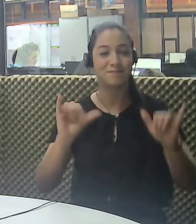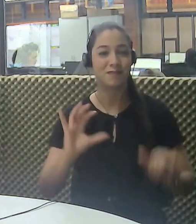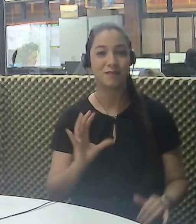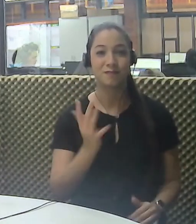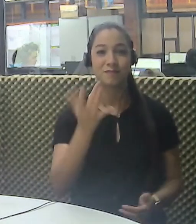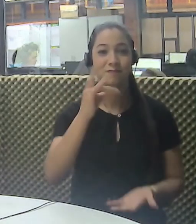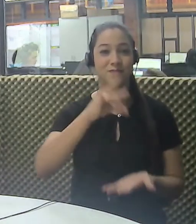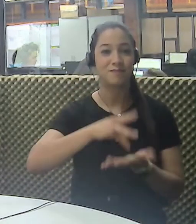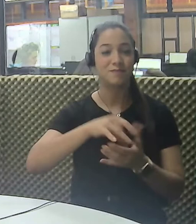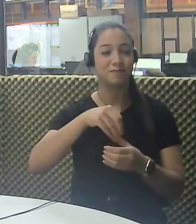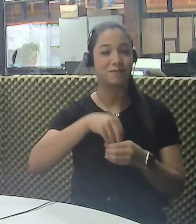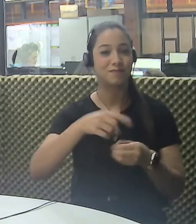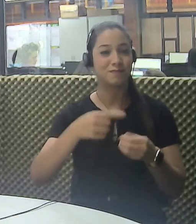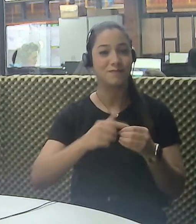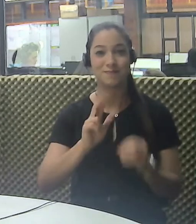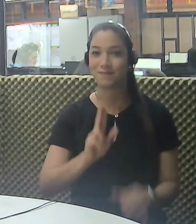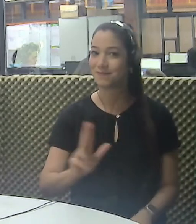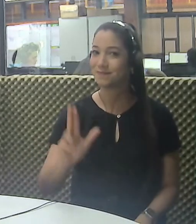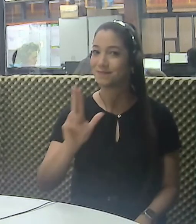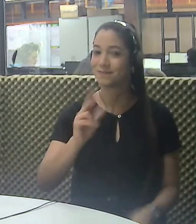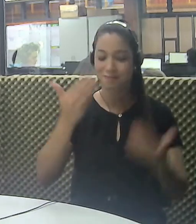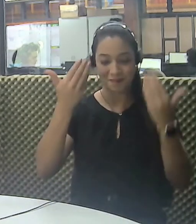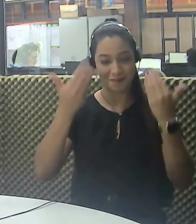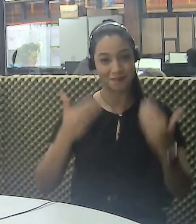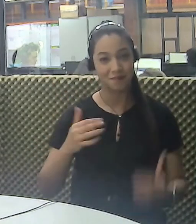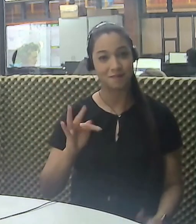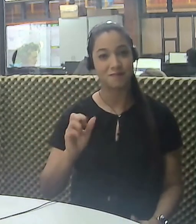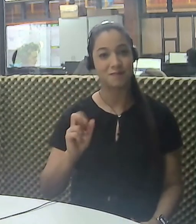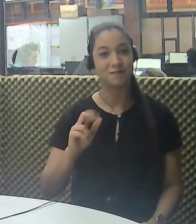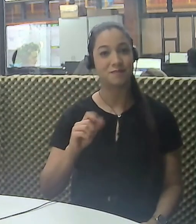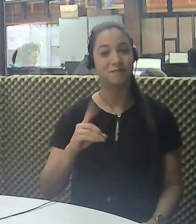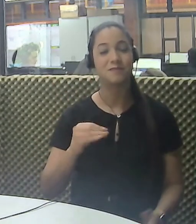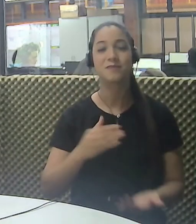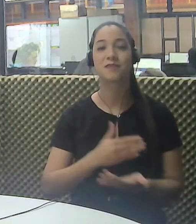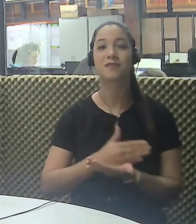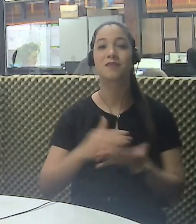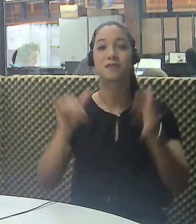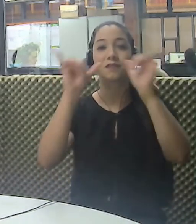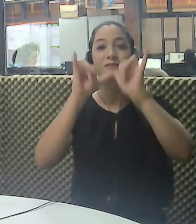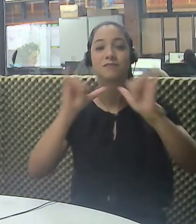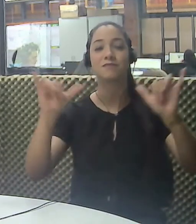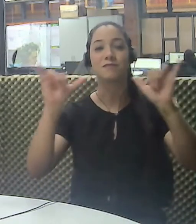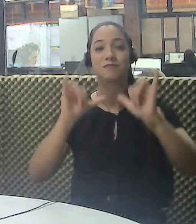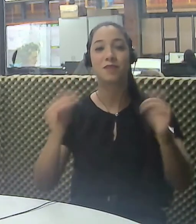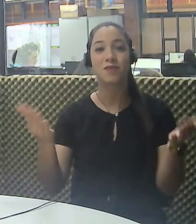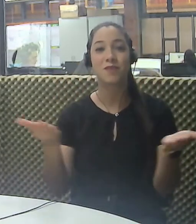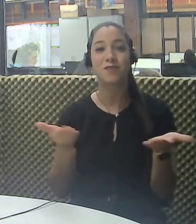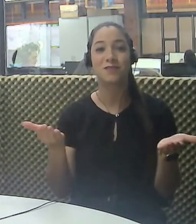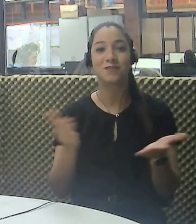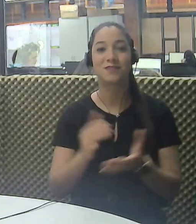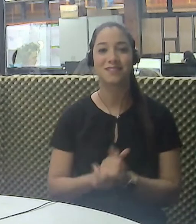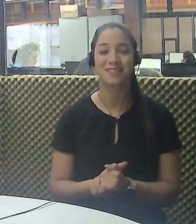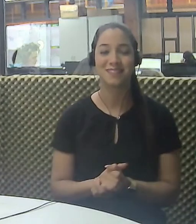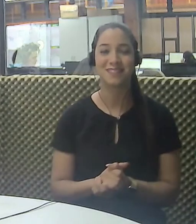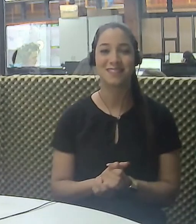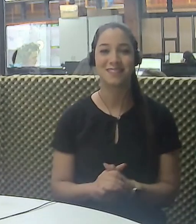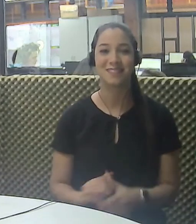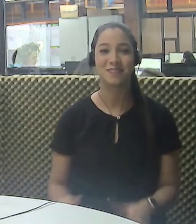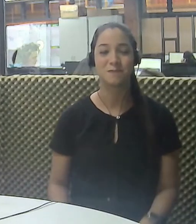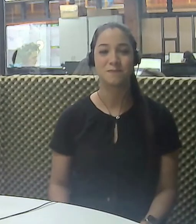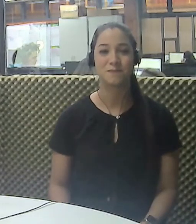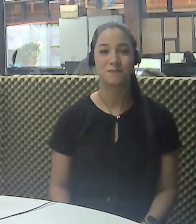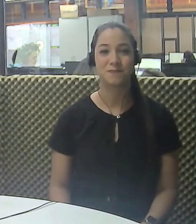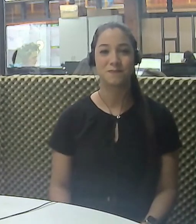que de fato acontece em Uberlândia. Eu sou o Fernando Cássio e começamos com os destaques da edição de hoje.